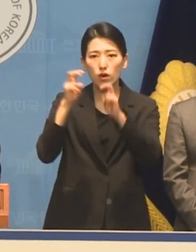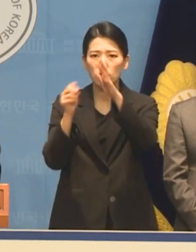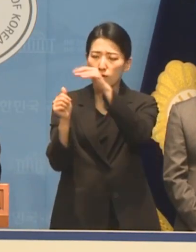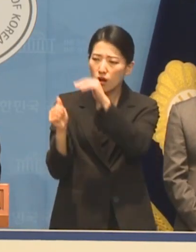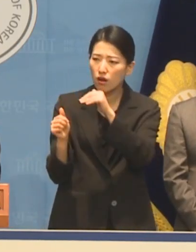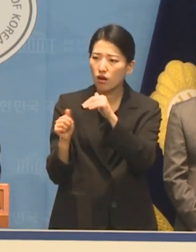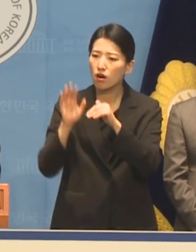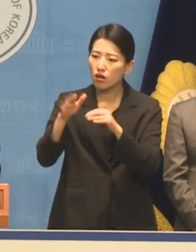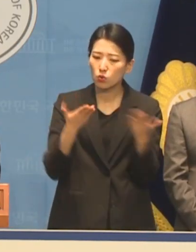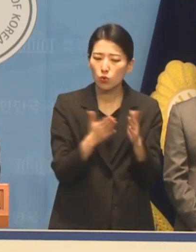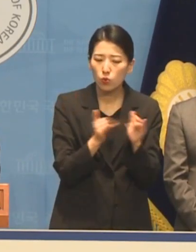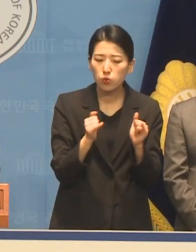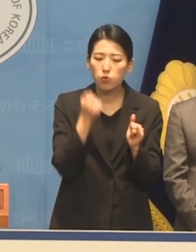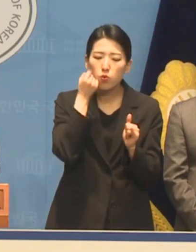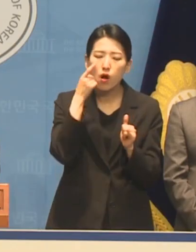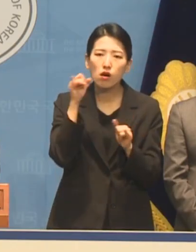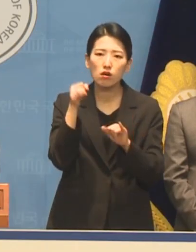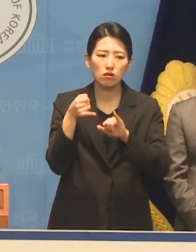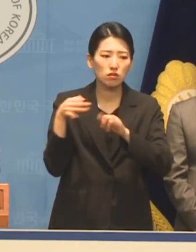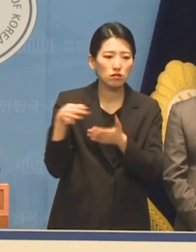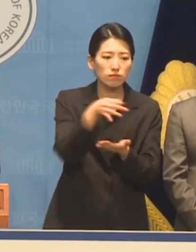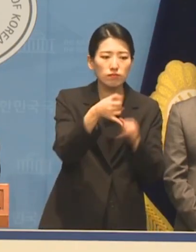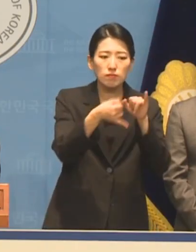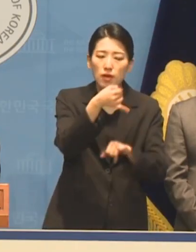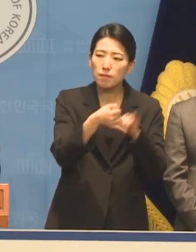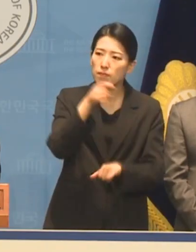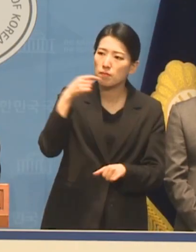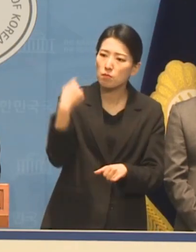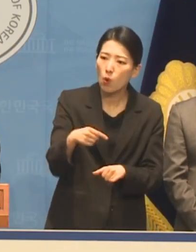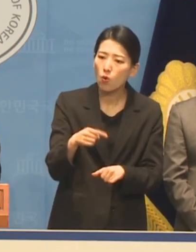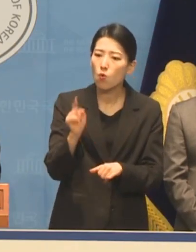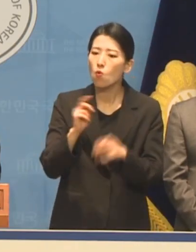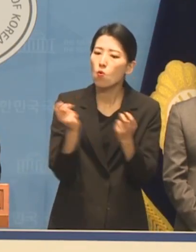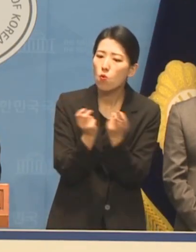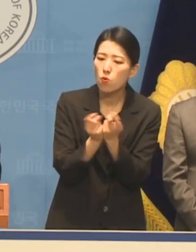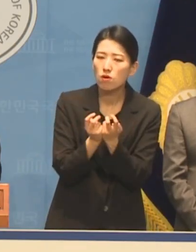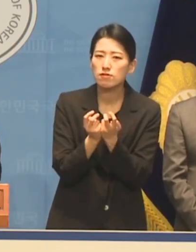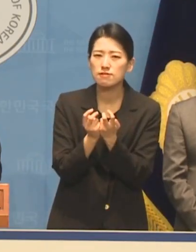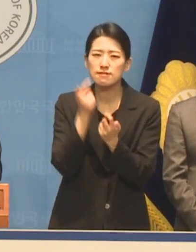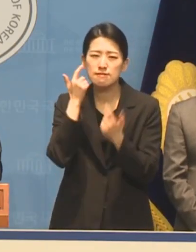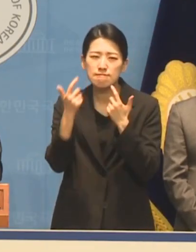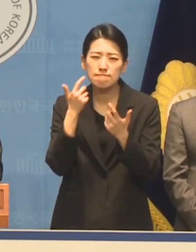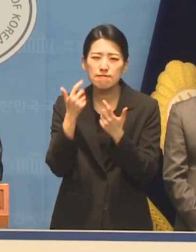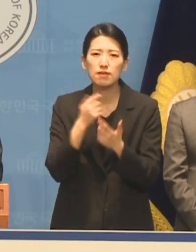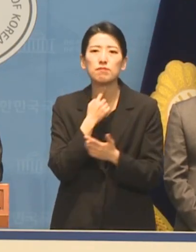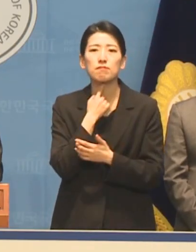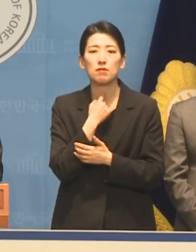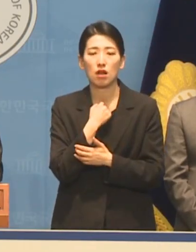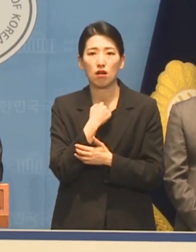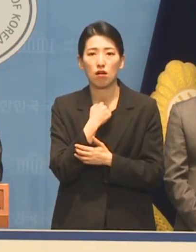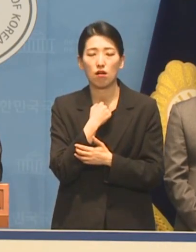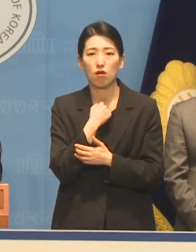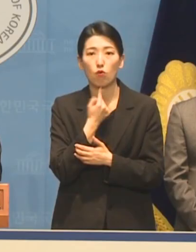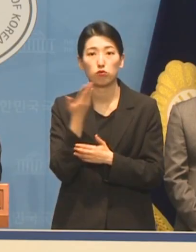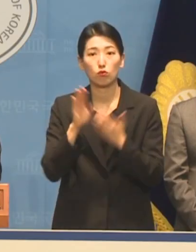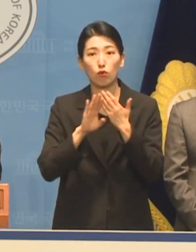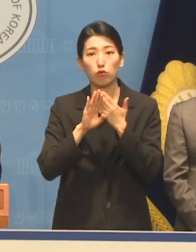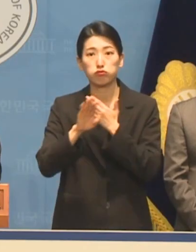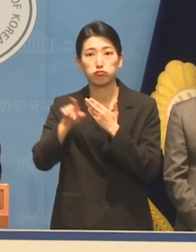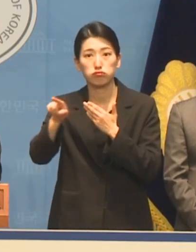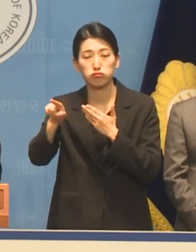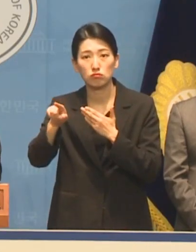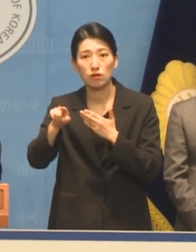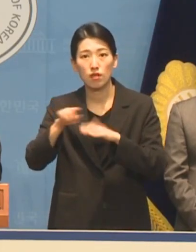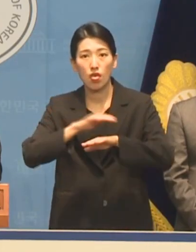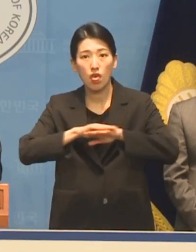조속한 해결과 박영우 회장의 엄부를 촉구하는 결의문을 채택하기도 했습니다. 그러나 그 이후에도 아무것도